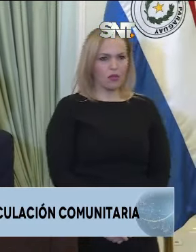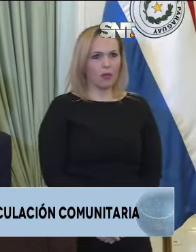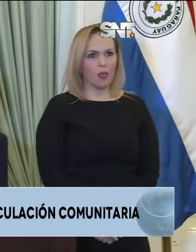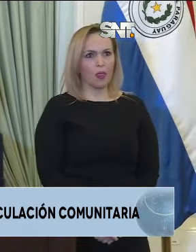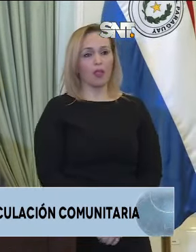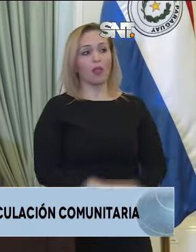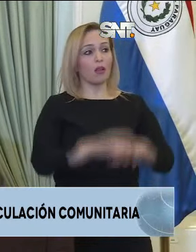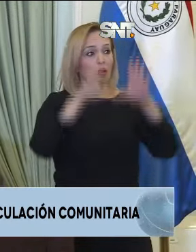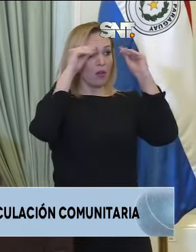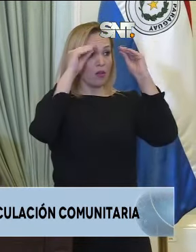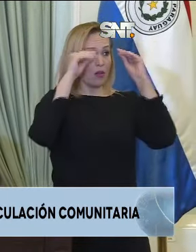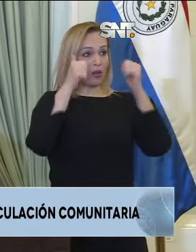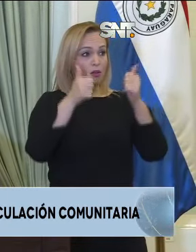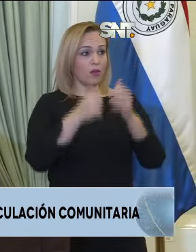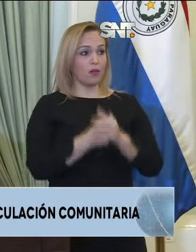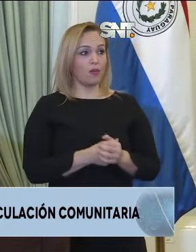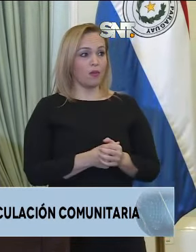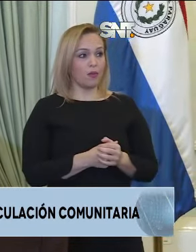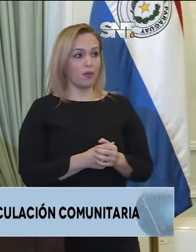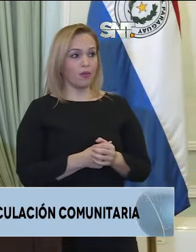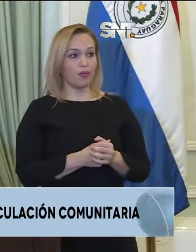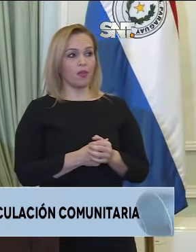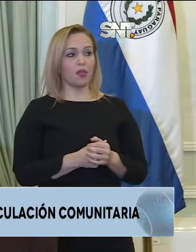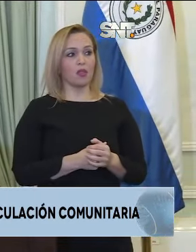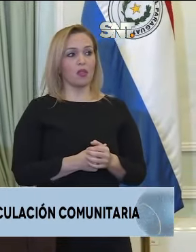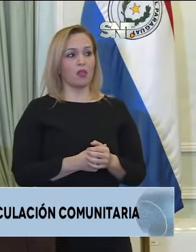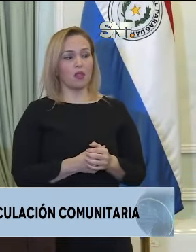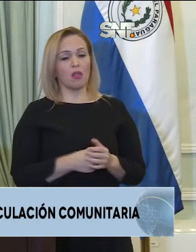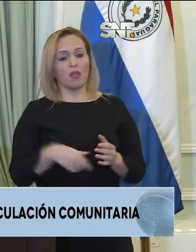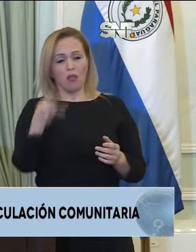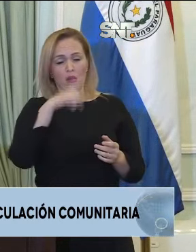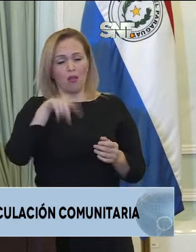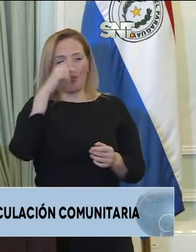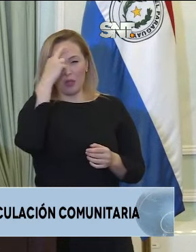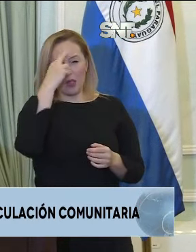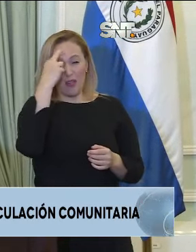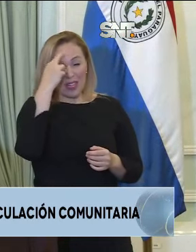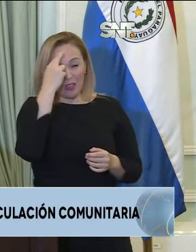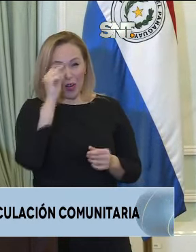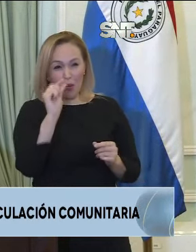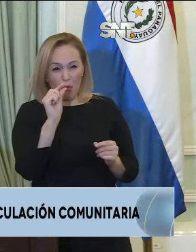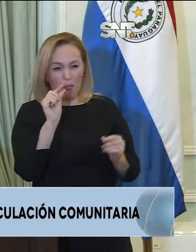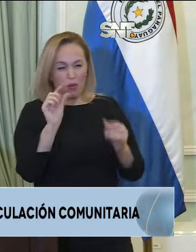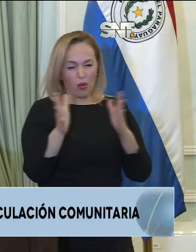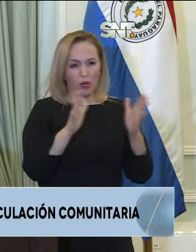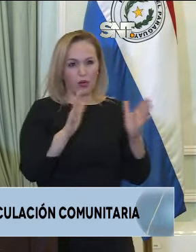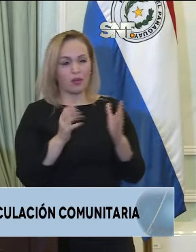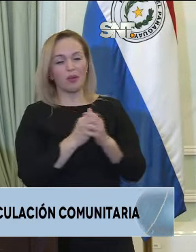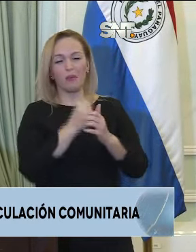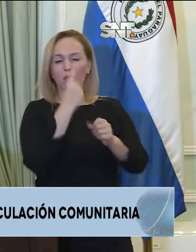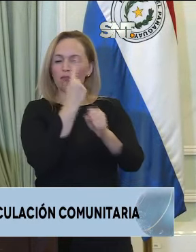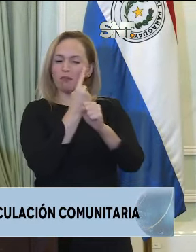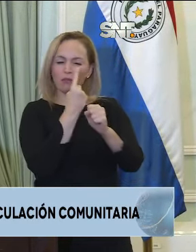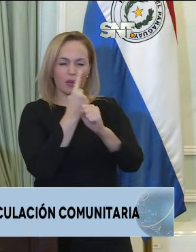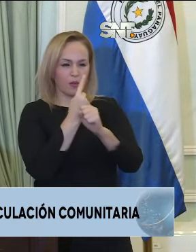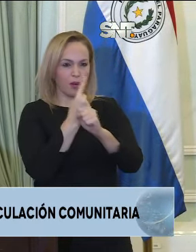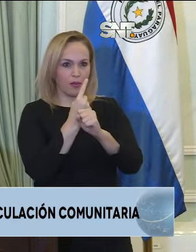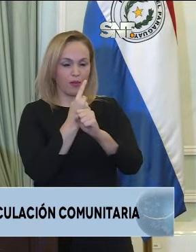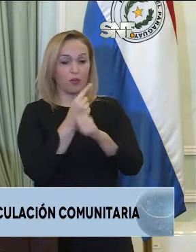Muy buenas noches. Simplemente para reflexionar un par de cosas. En primer lugar,